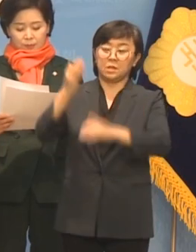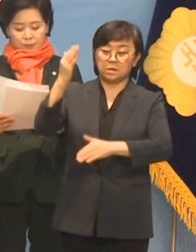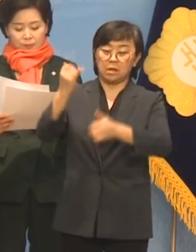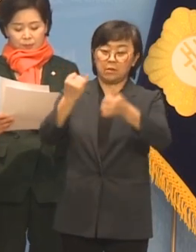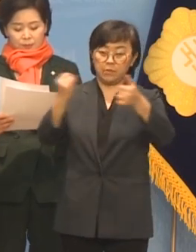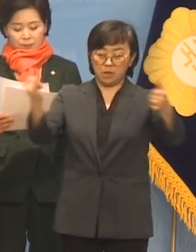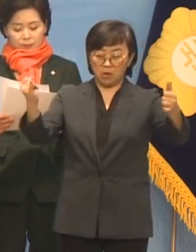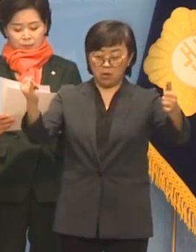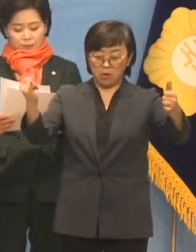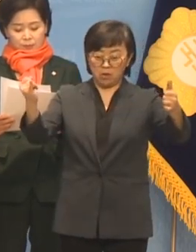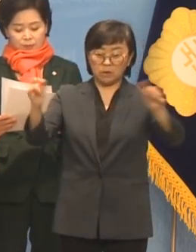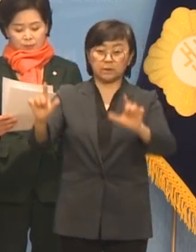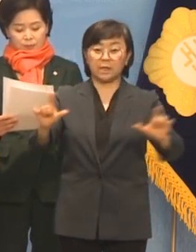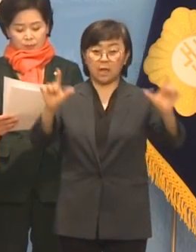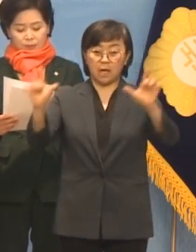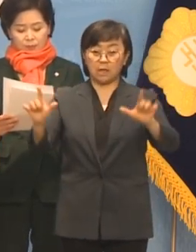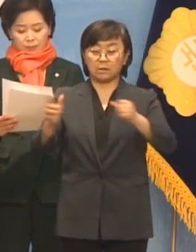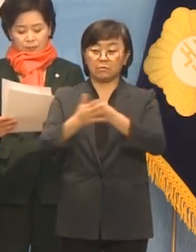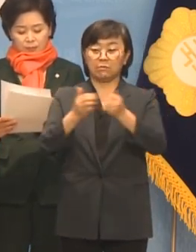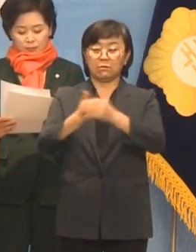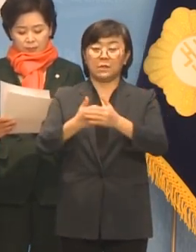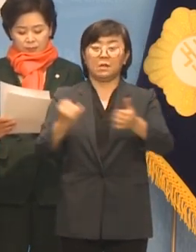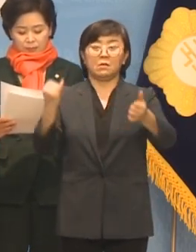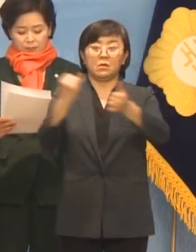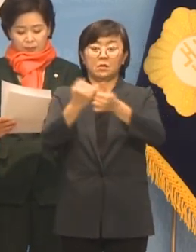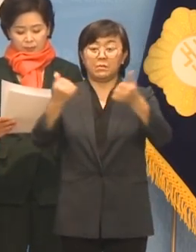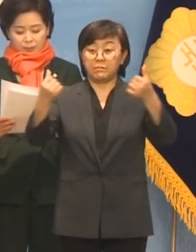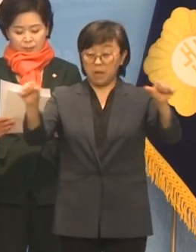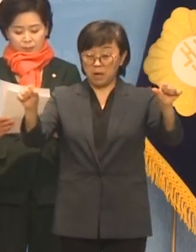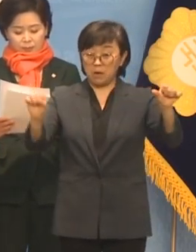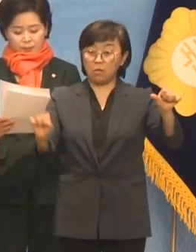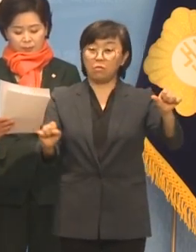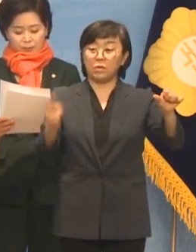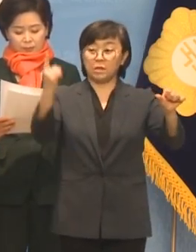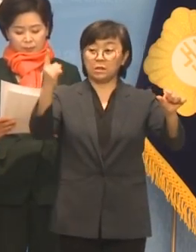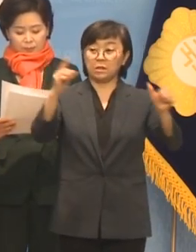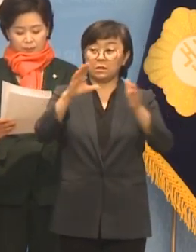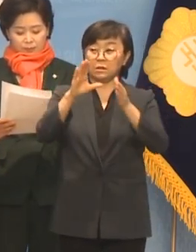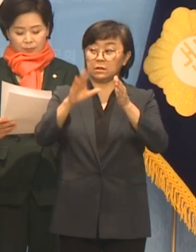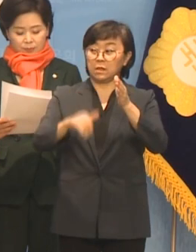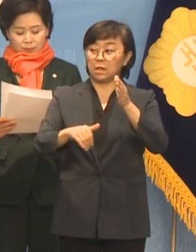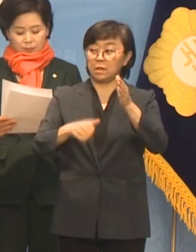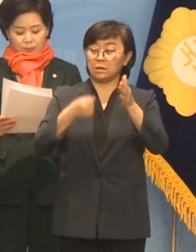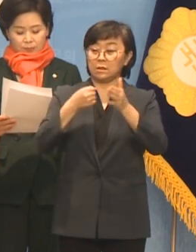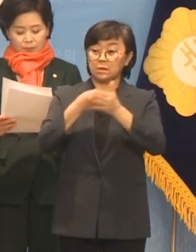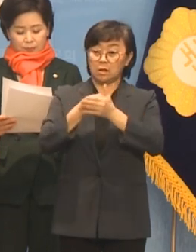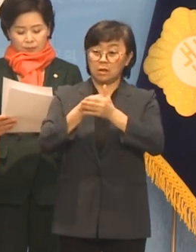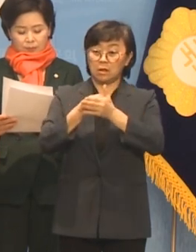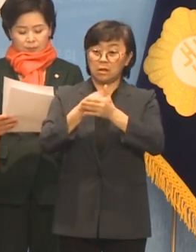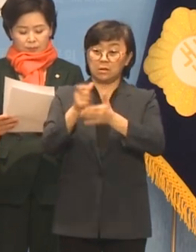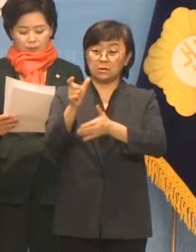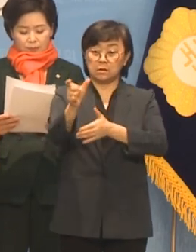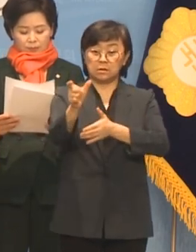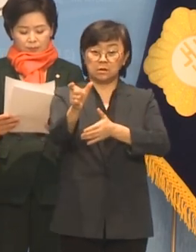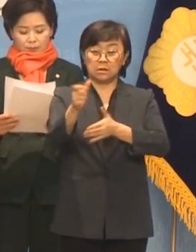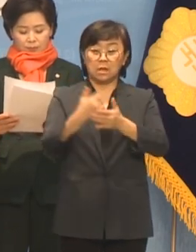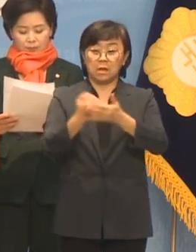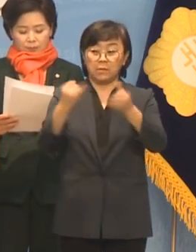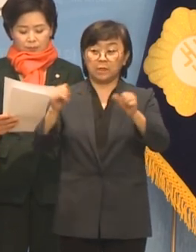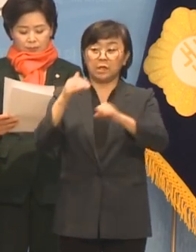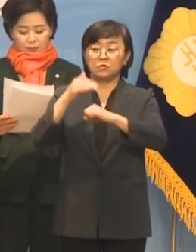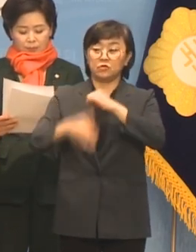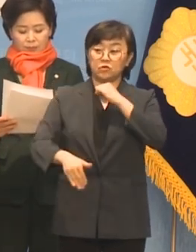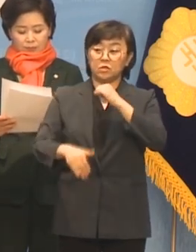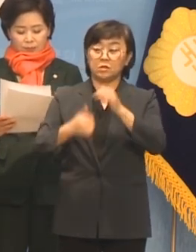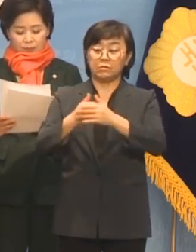별거가 계속되어 사실상 혼인이 파탄에 이른 때라는 규정을 추가하여 파탄주의